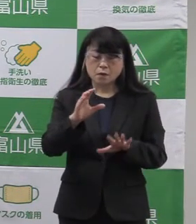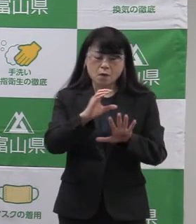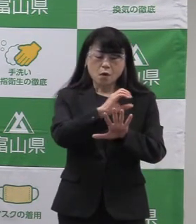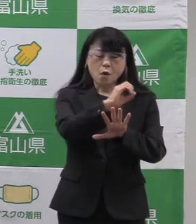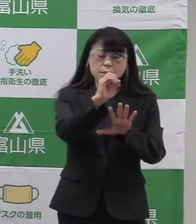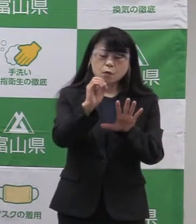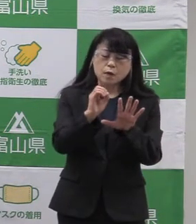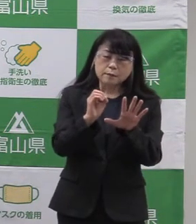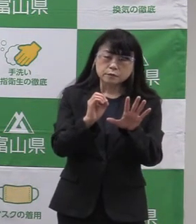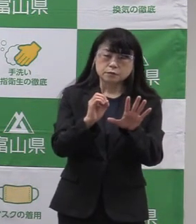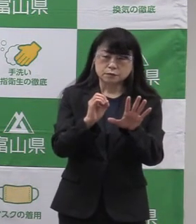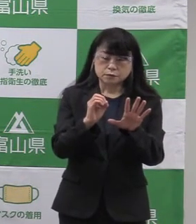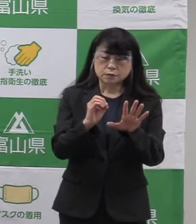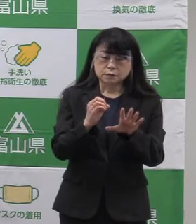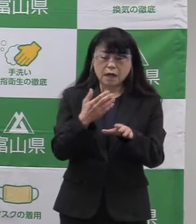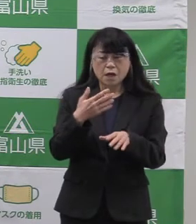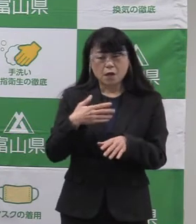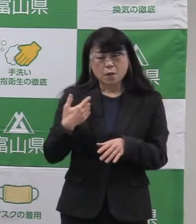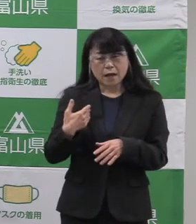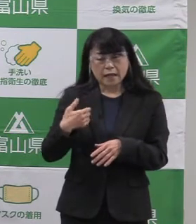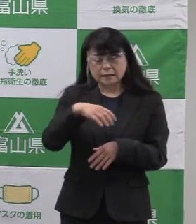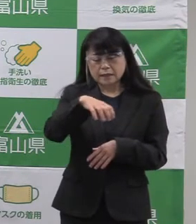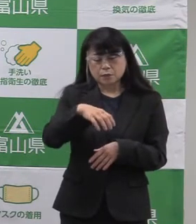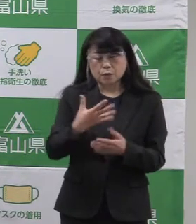まだまだ不明のことが多いので、